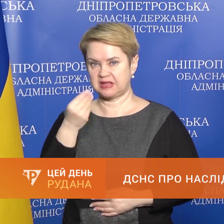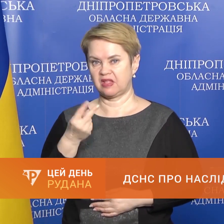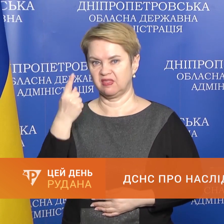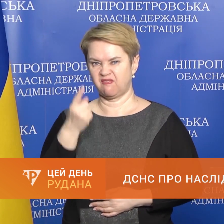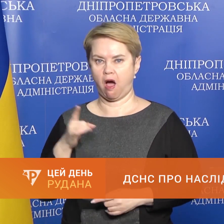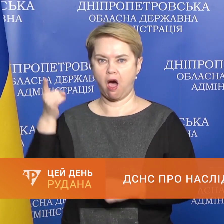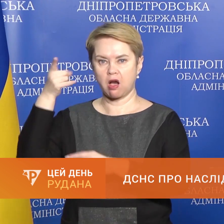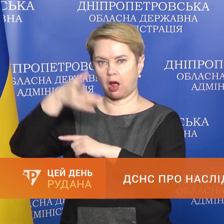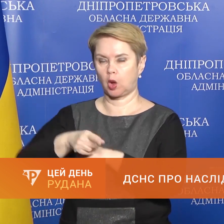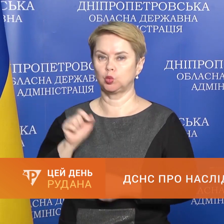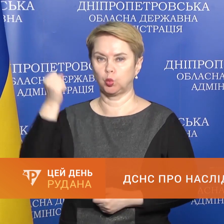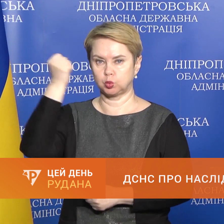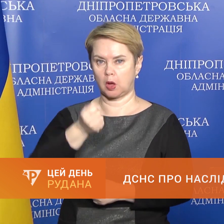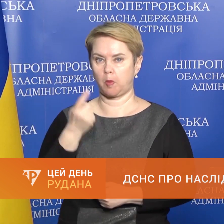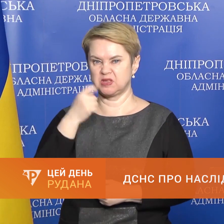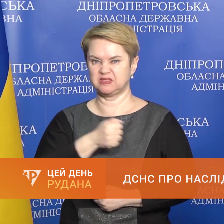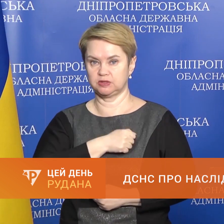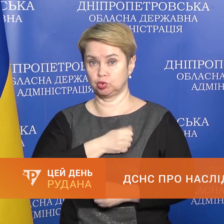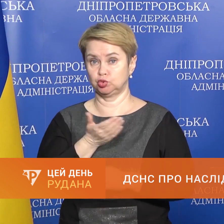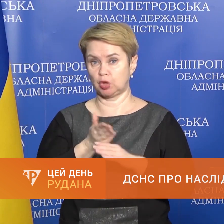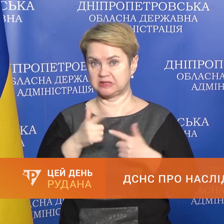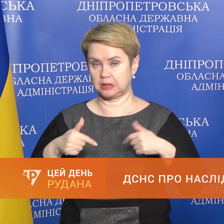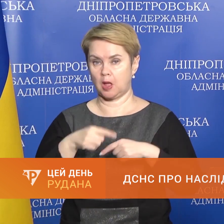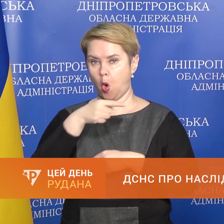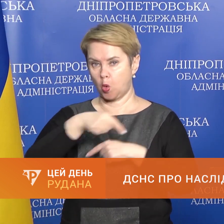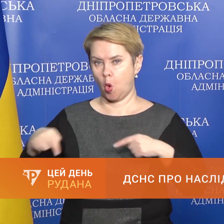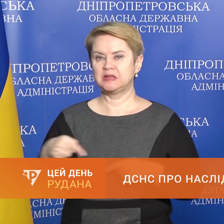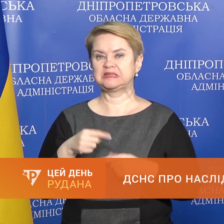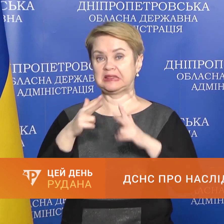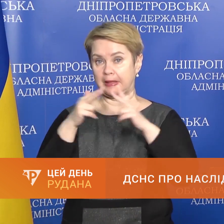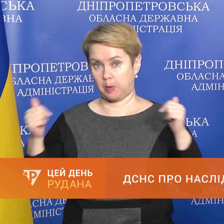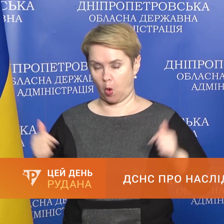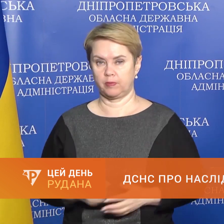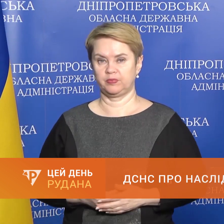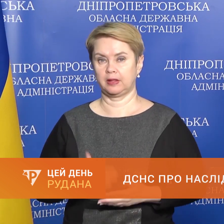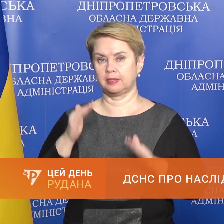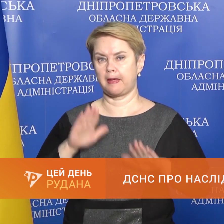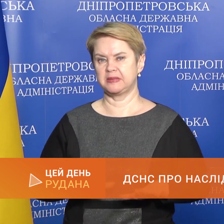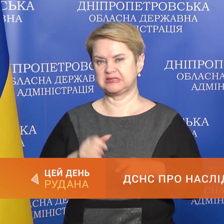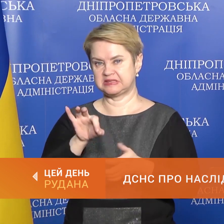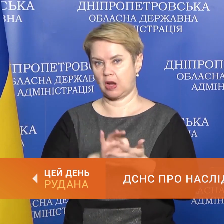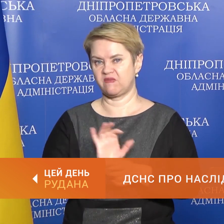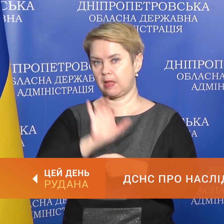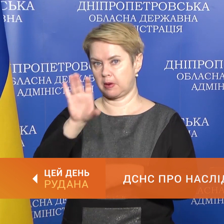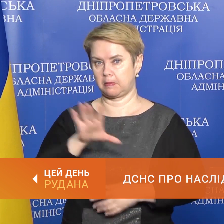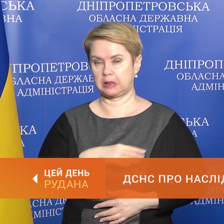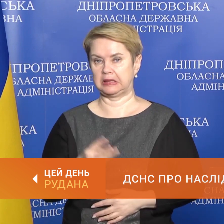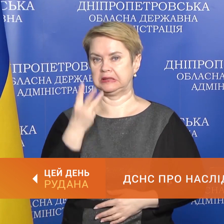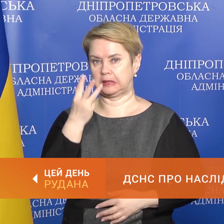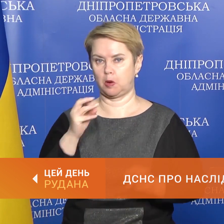2 ракетних удари по одній з військових частин на околиць міста Дніпро. На місце відразу було направлено